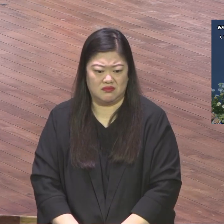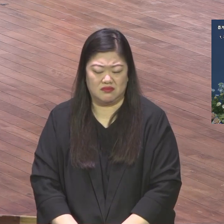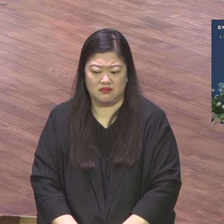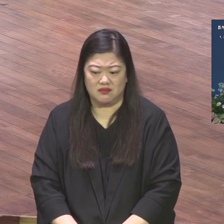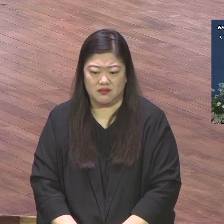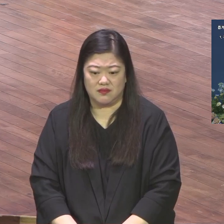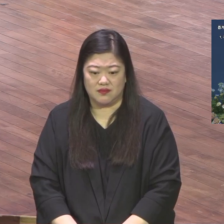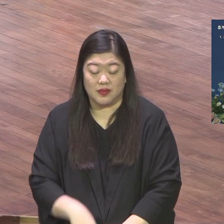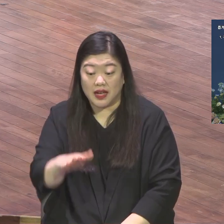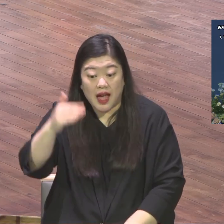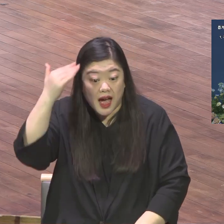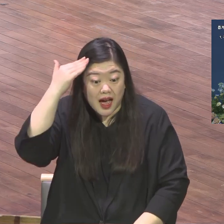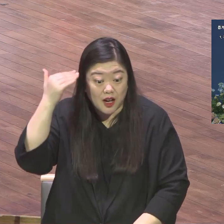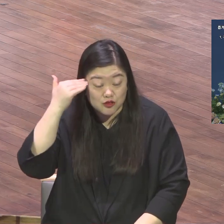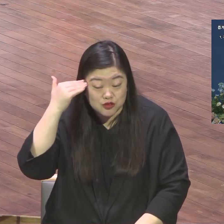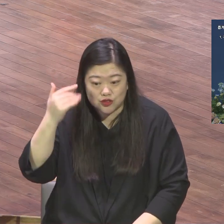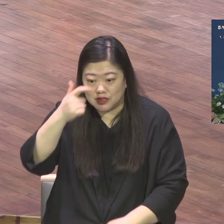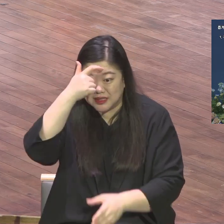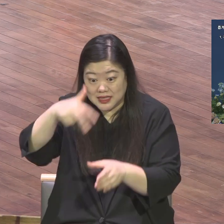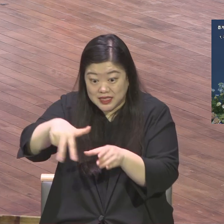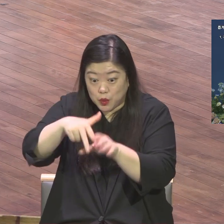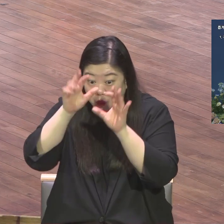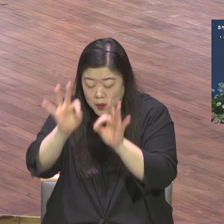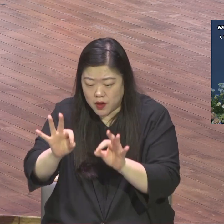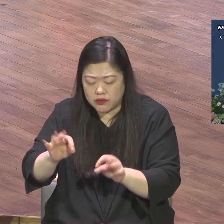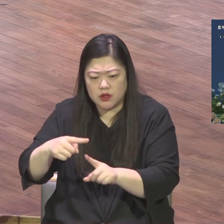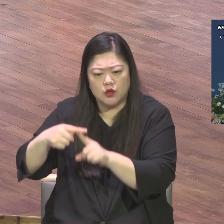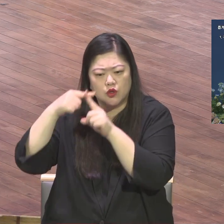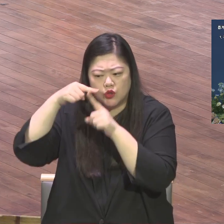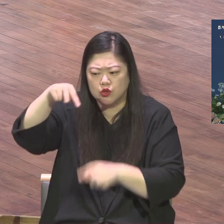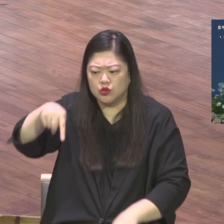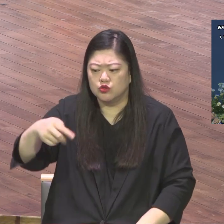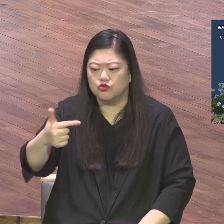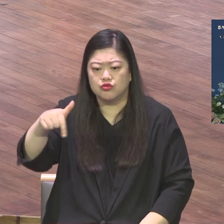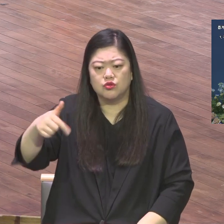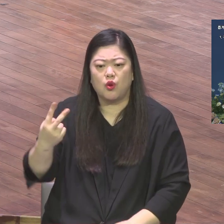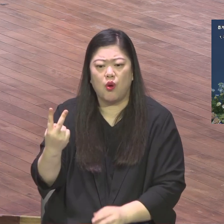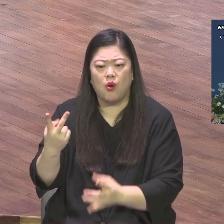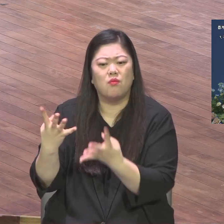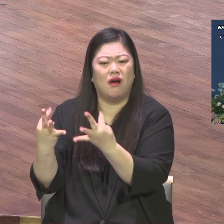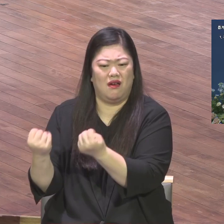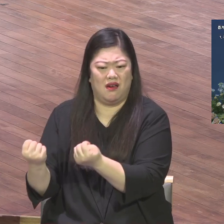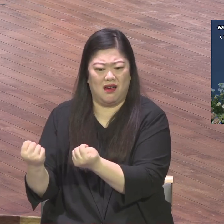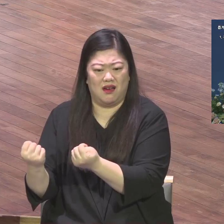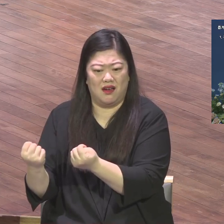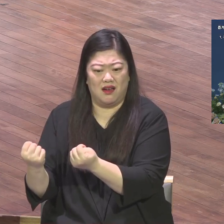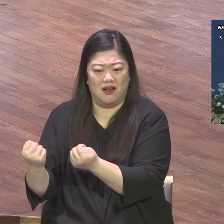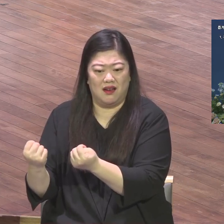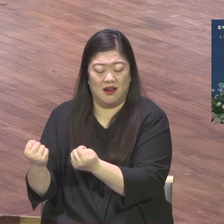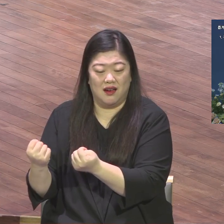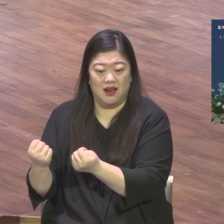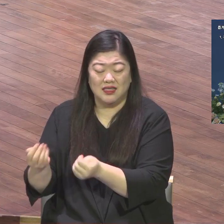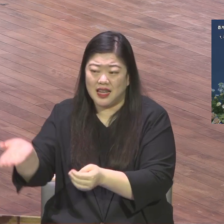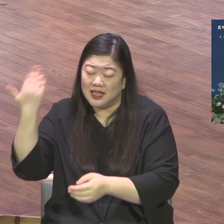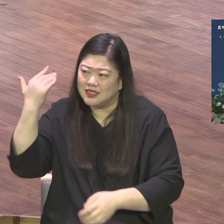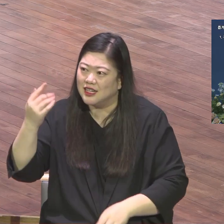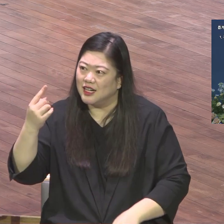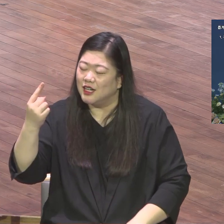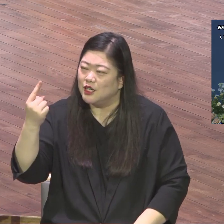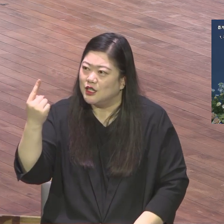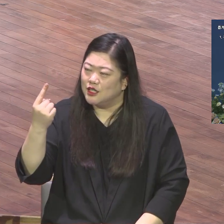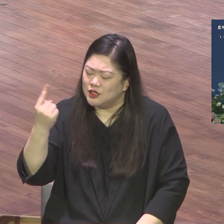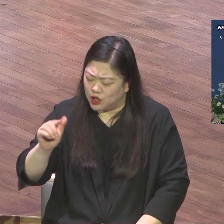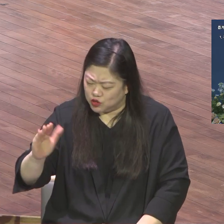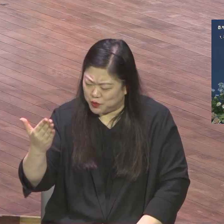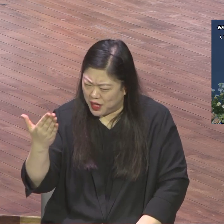역사에 피해. 전부 순교당했어요. 요즘 예수 믿는 건 이거는 뭐 그냥 뭐라 그래야 되나, 이거 뭐